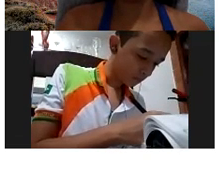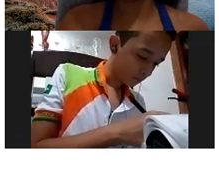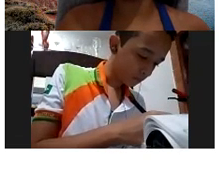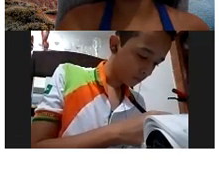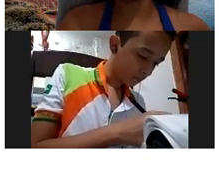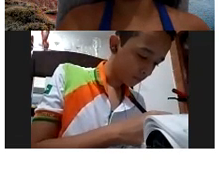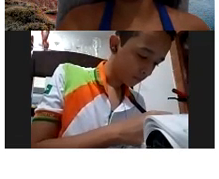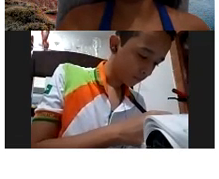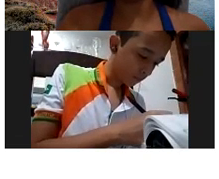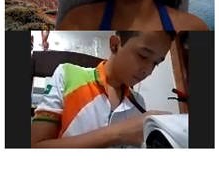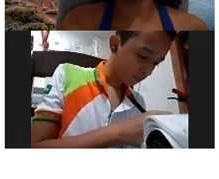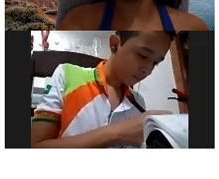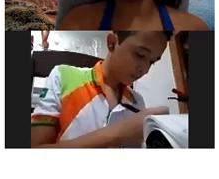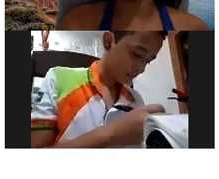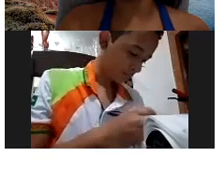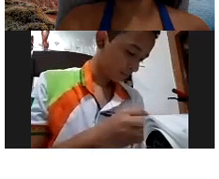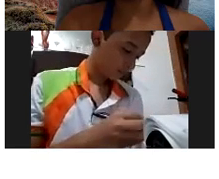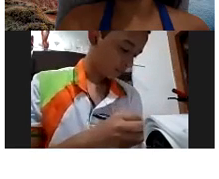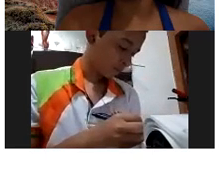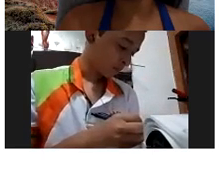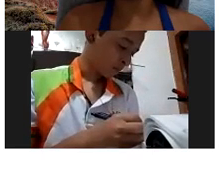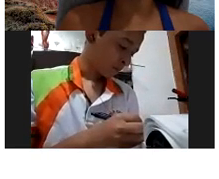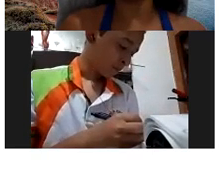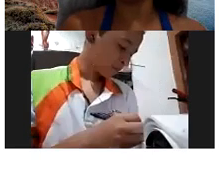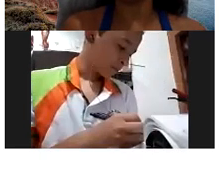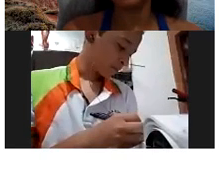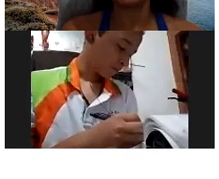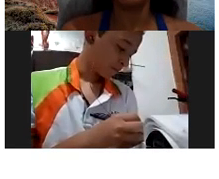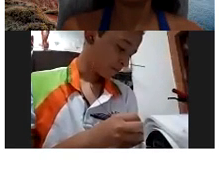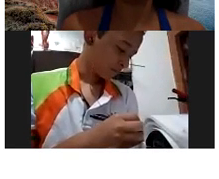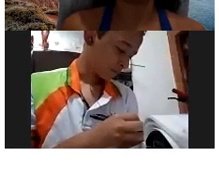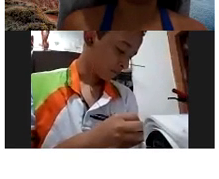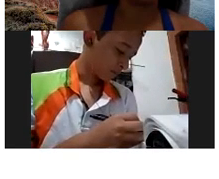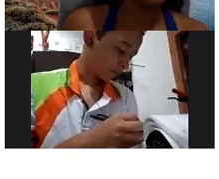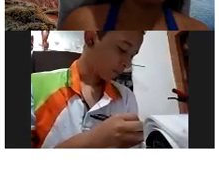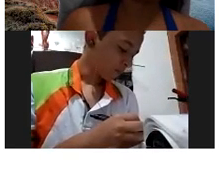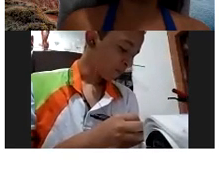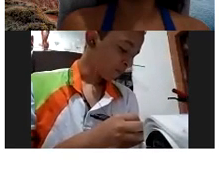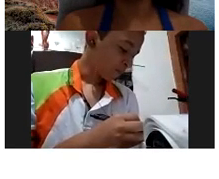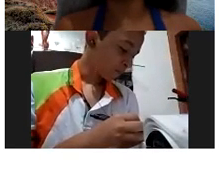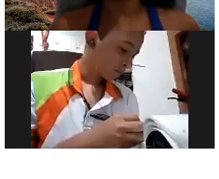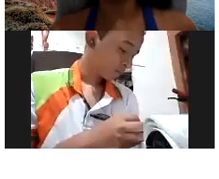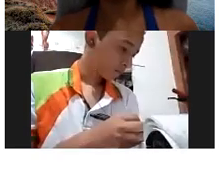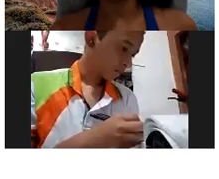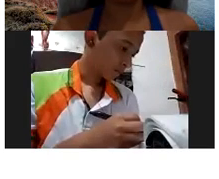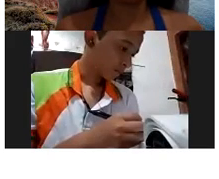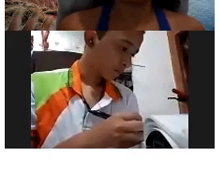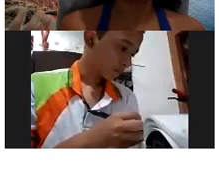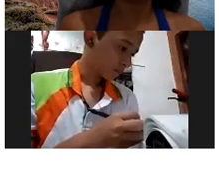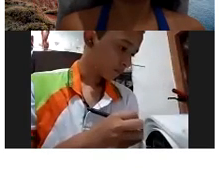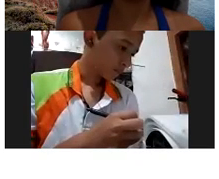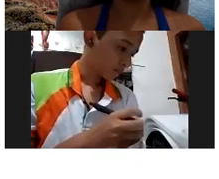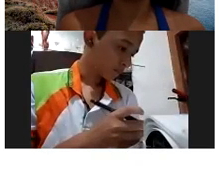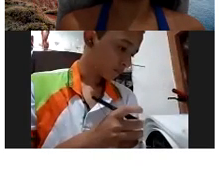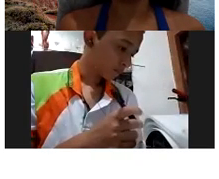é só vai mudar de lugar e você prefere também qual é o termo que você gosta mais eu gosto de falar simples troca Mas tipo usar um ano passado